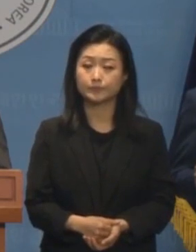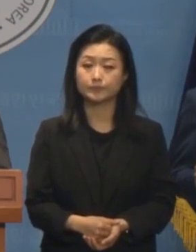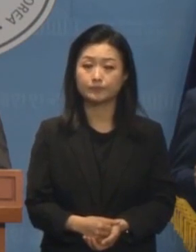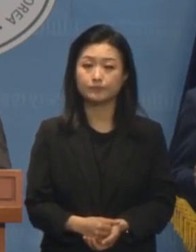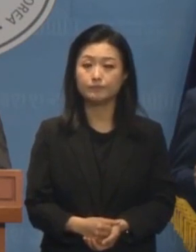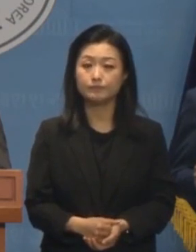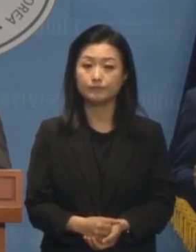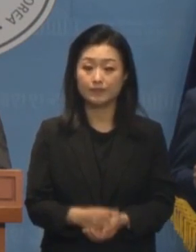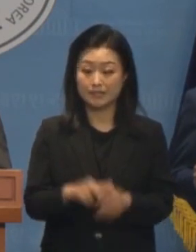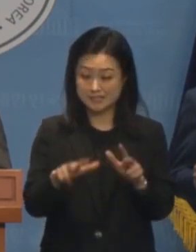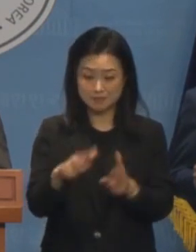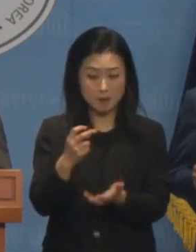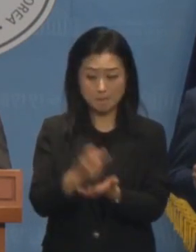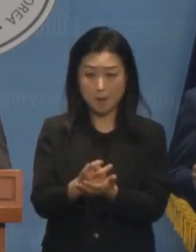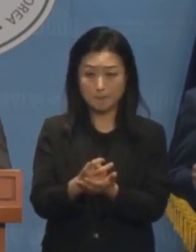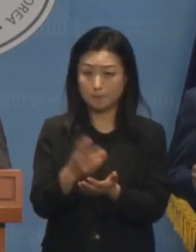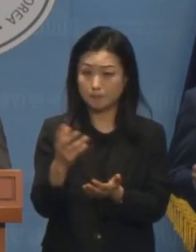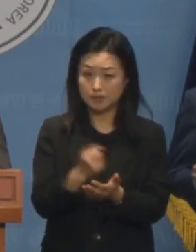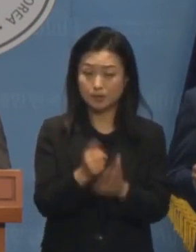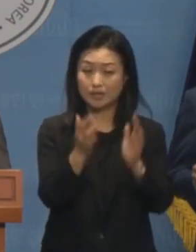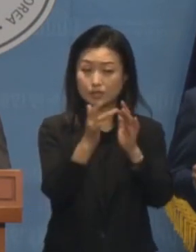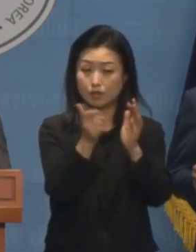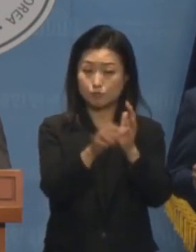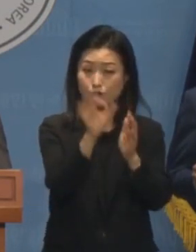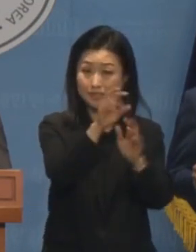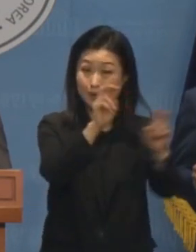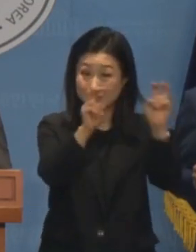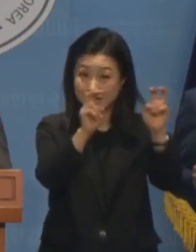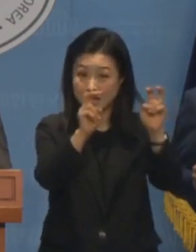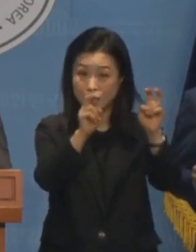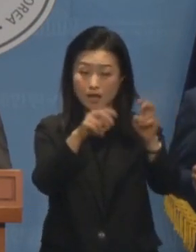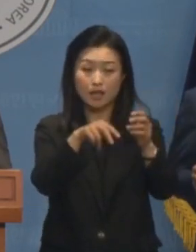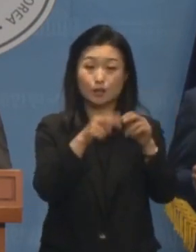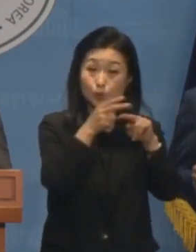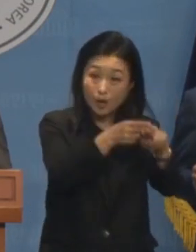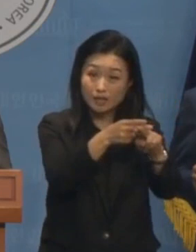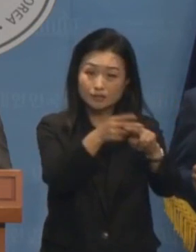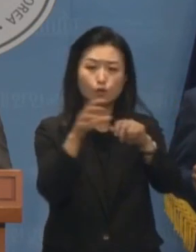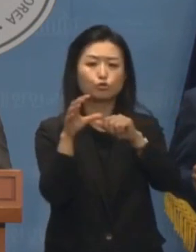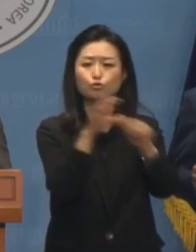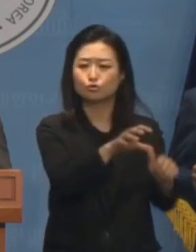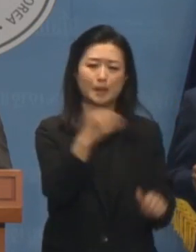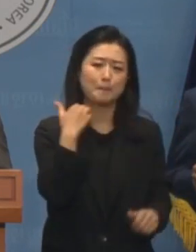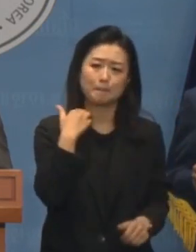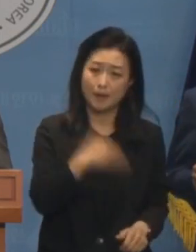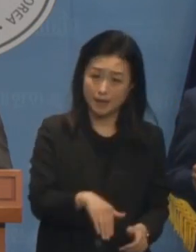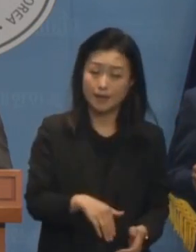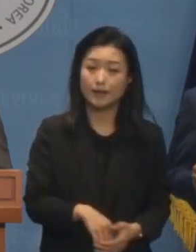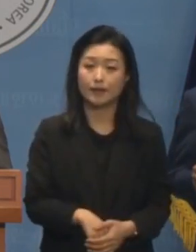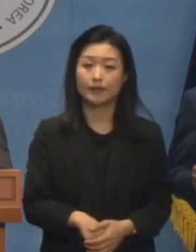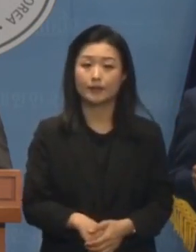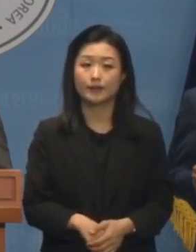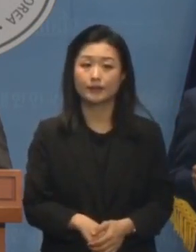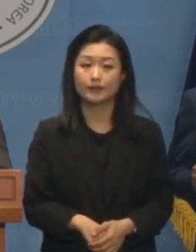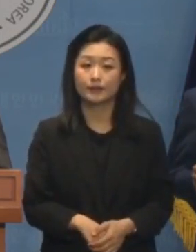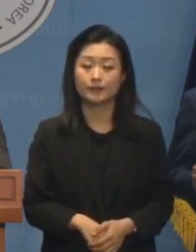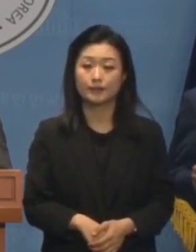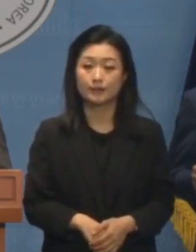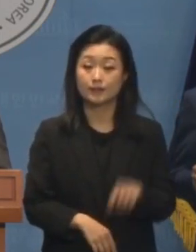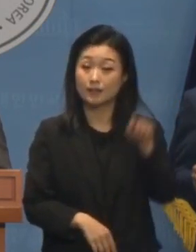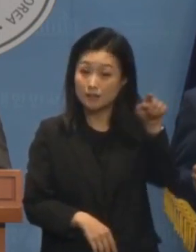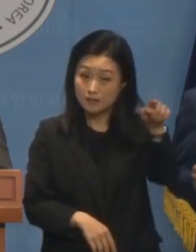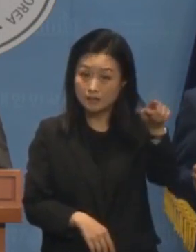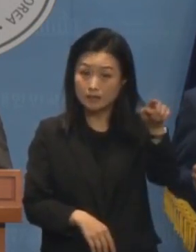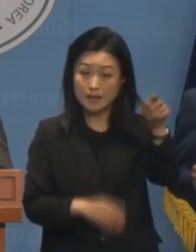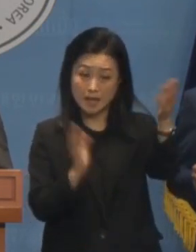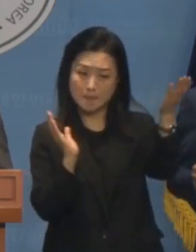기존 법률로는 디지털 플랫폼 시장의 독과점과 불공정 행위를 막을 수 없습니다. 플랫폼 시장에